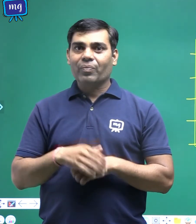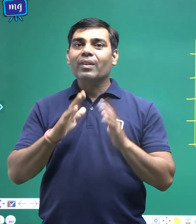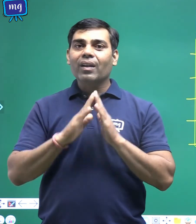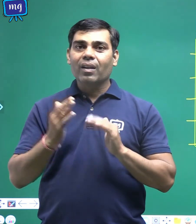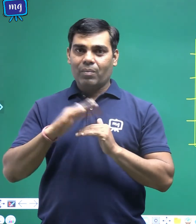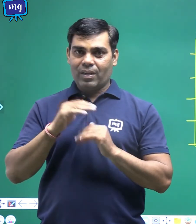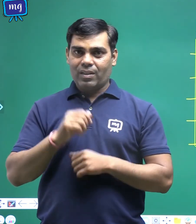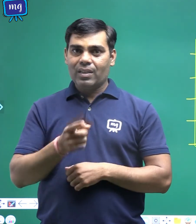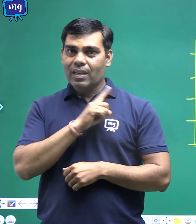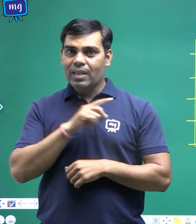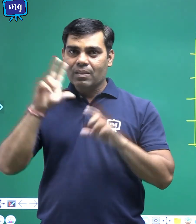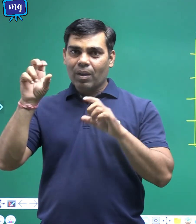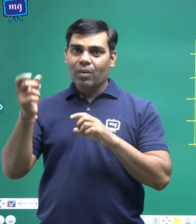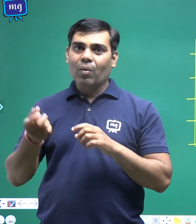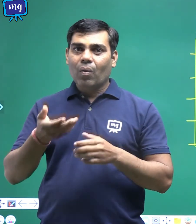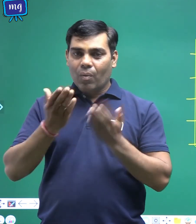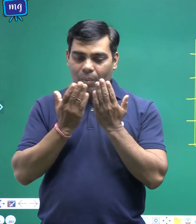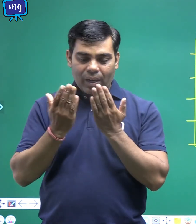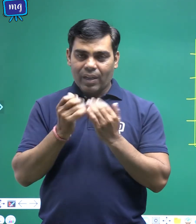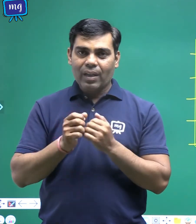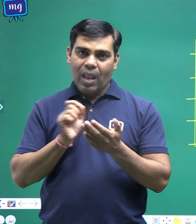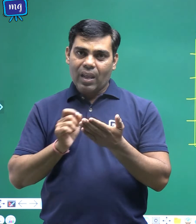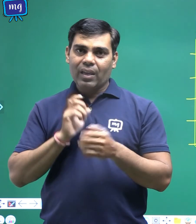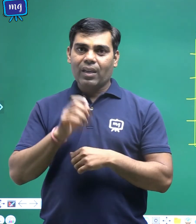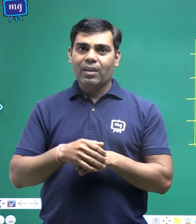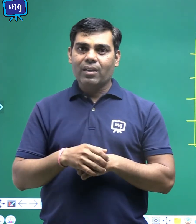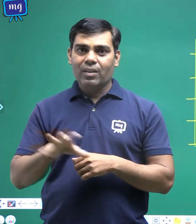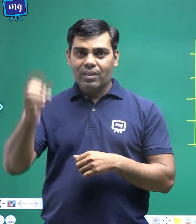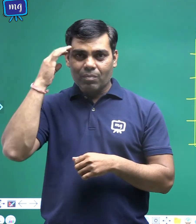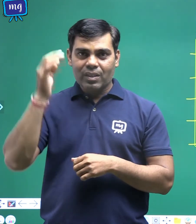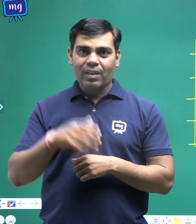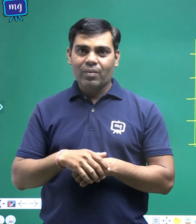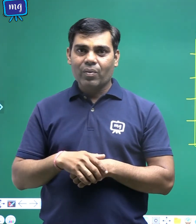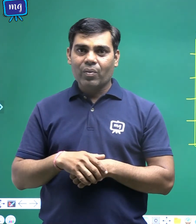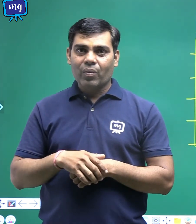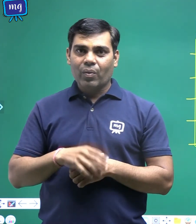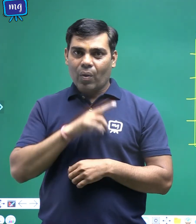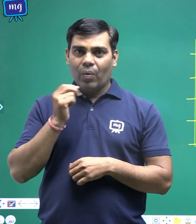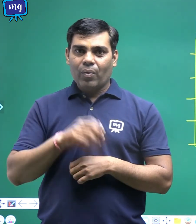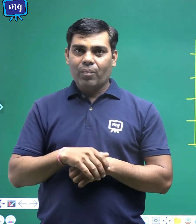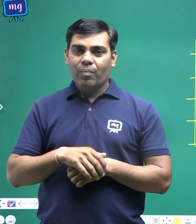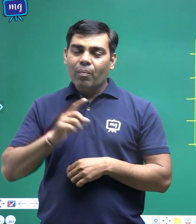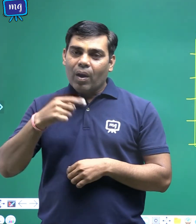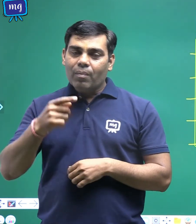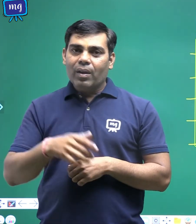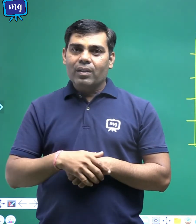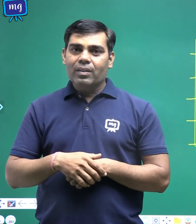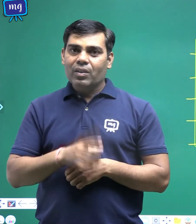पर इस पाठ को पढ़ें, लिखें, समझें और